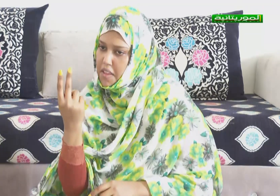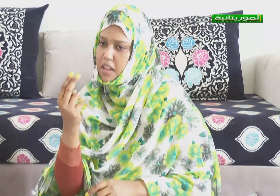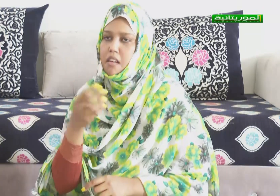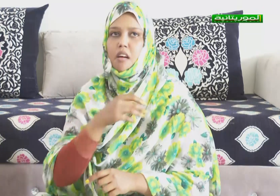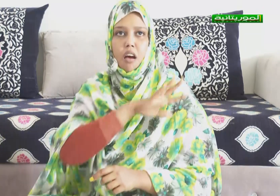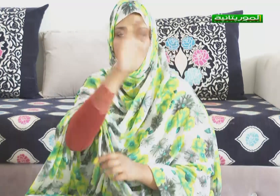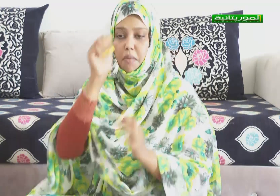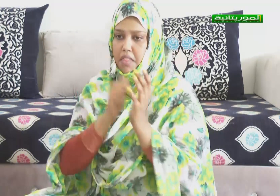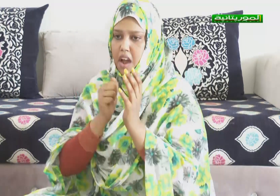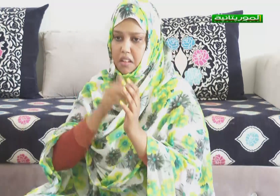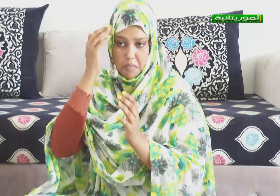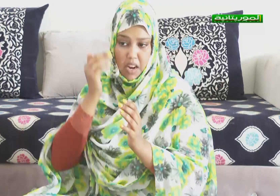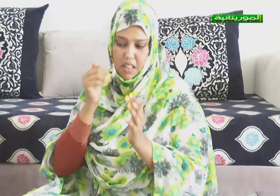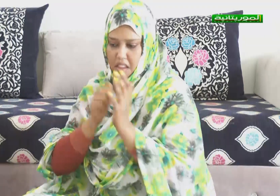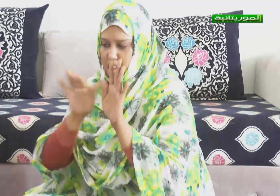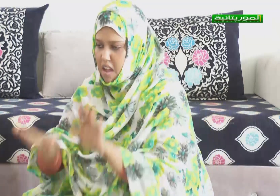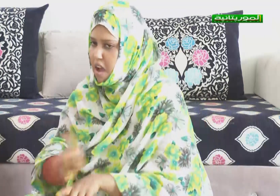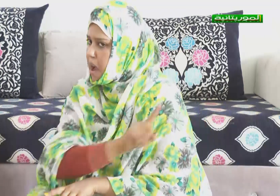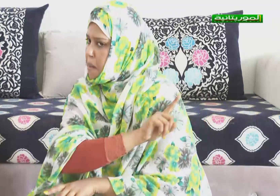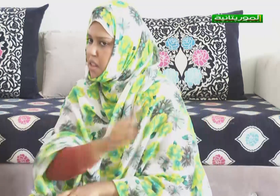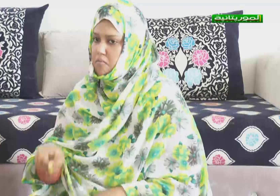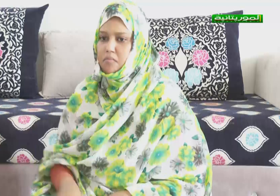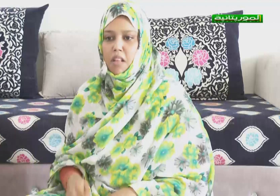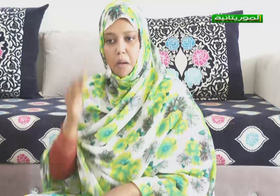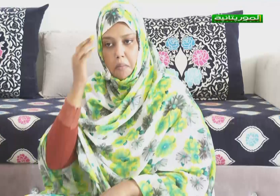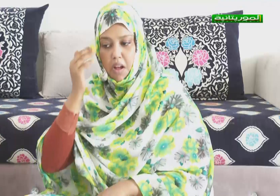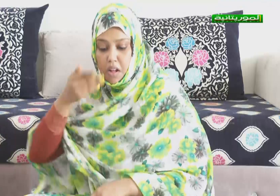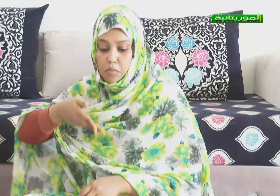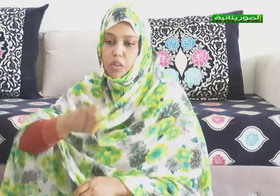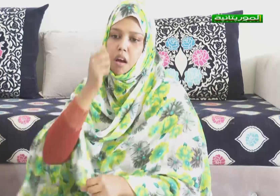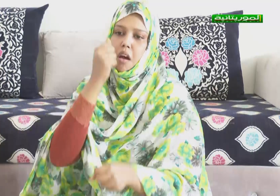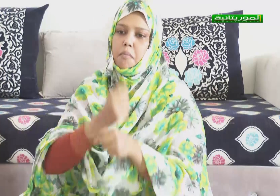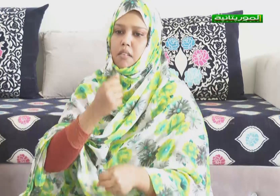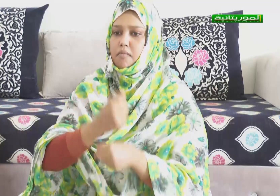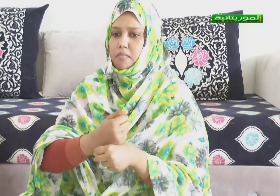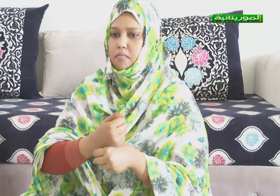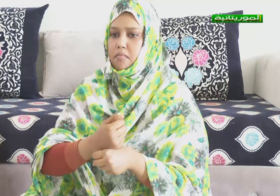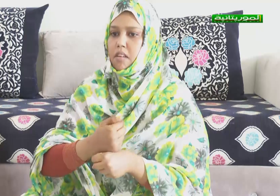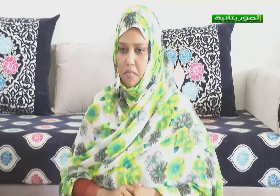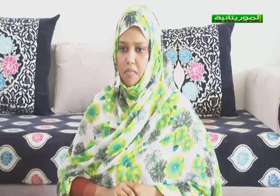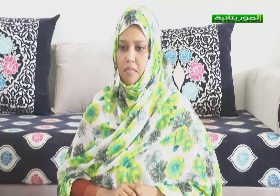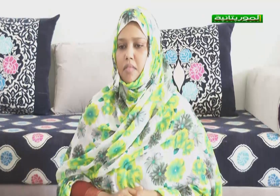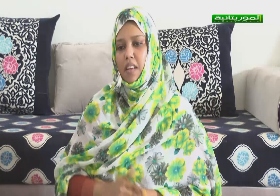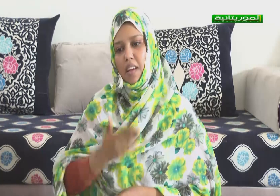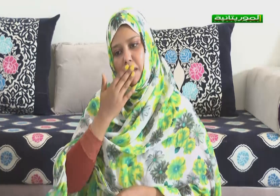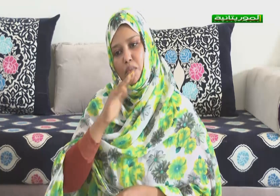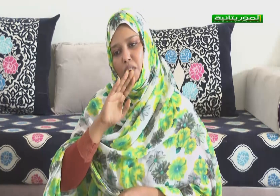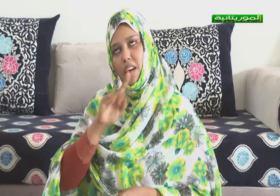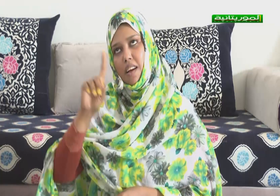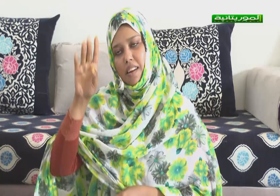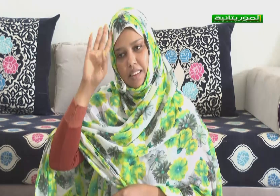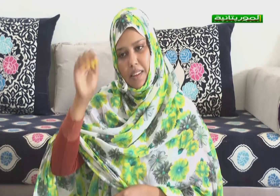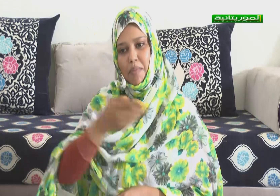حتى في كل بلد، ولين ما جبرتش اشتغلت في الدار. وكل عام والمرأة